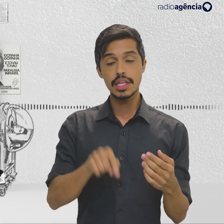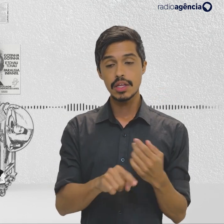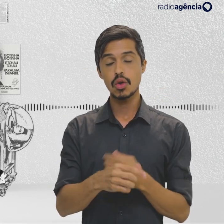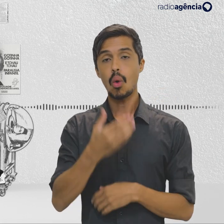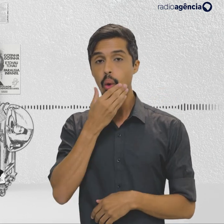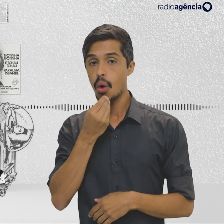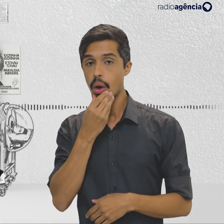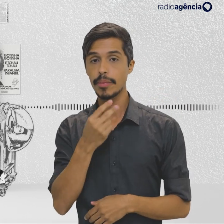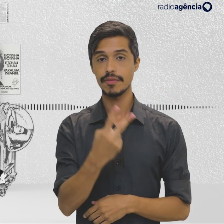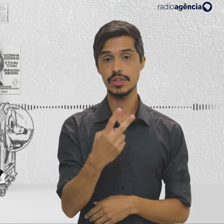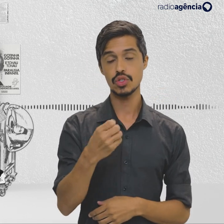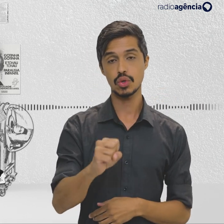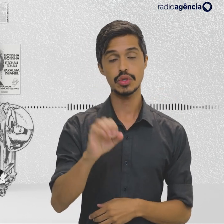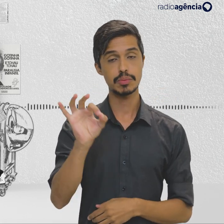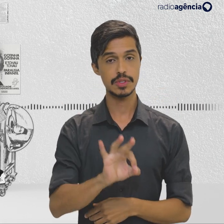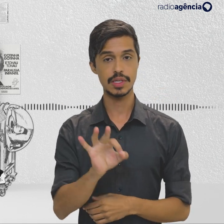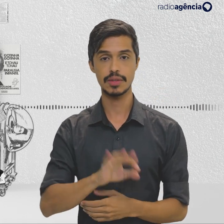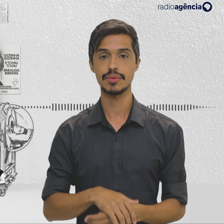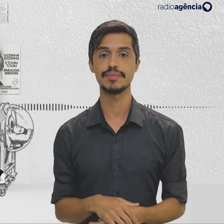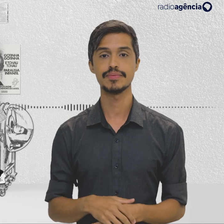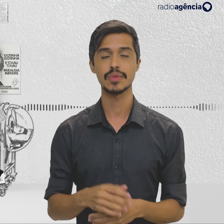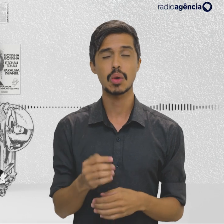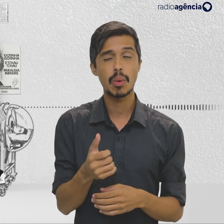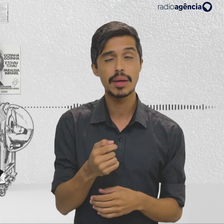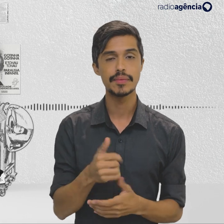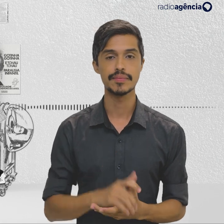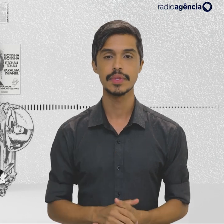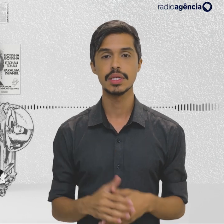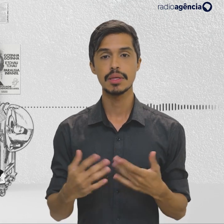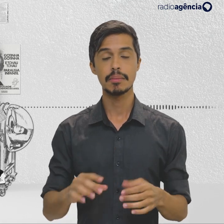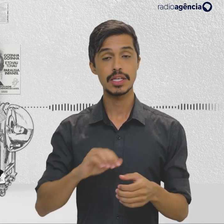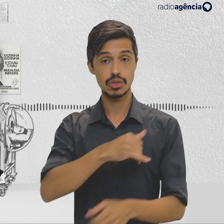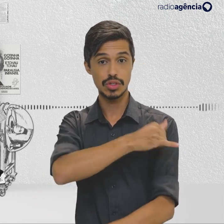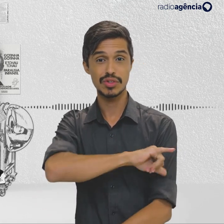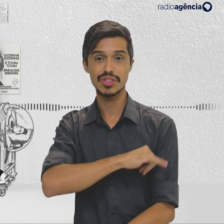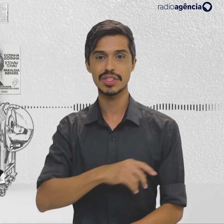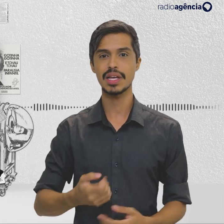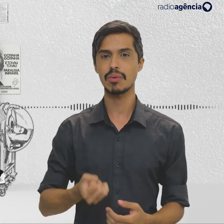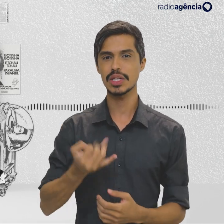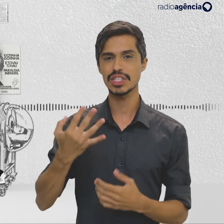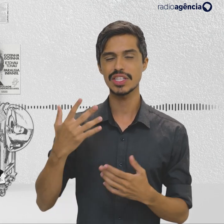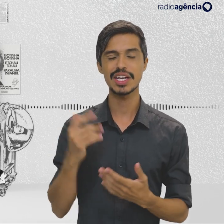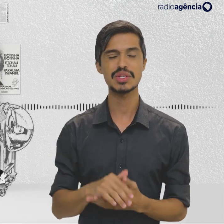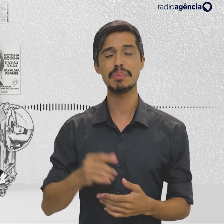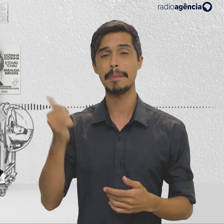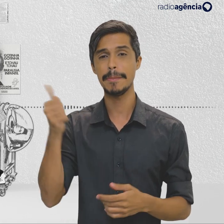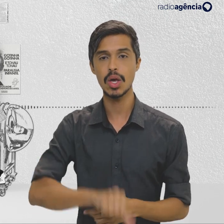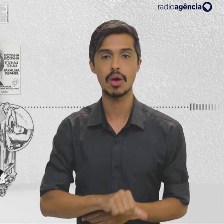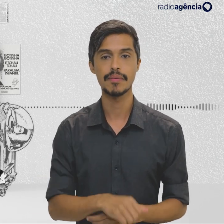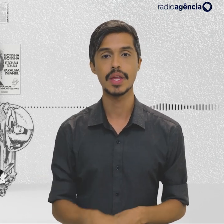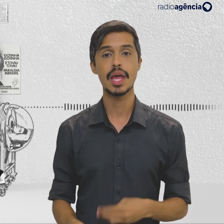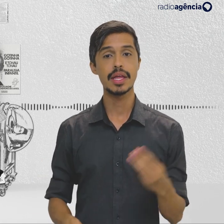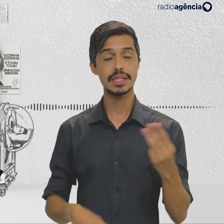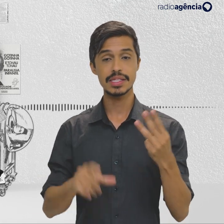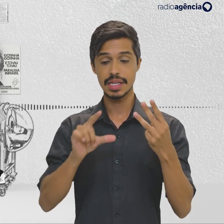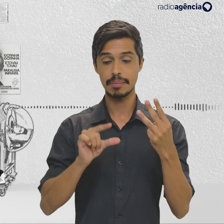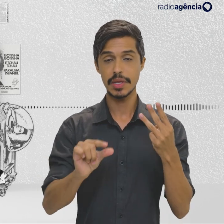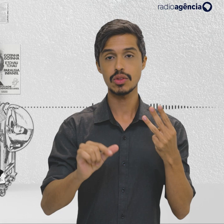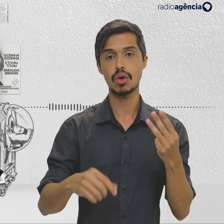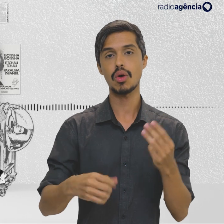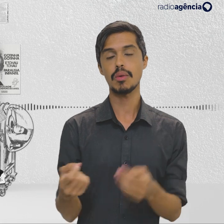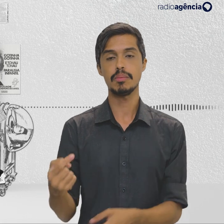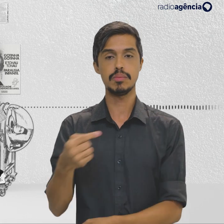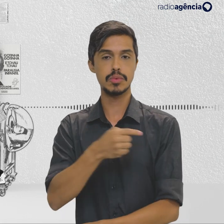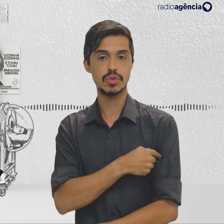28% entre o masculino só que o estado do Rio tevin ainda piores registrando a terceira